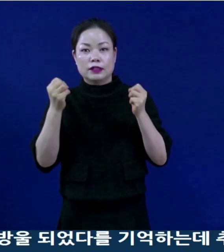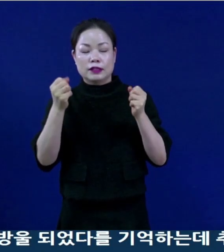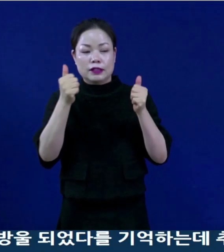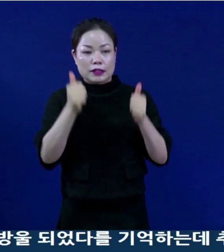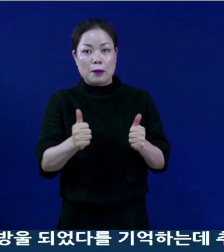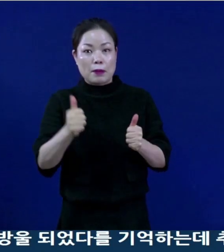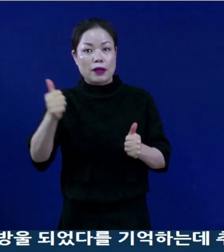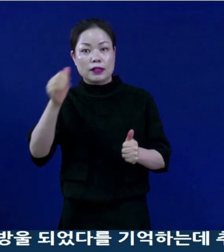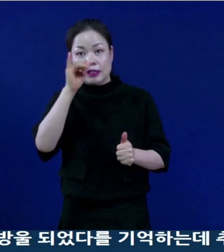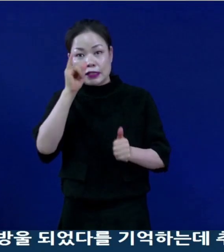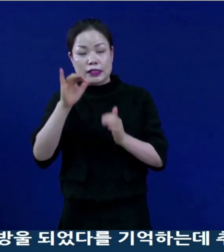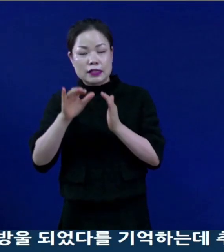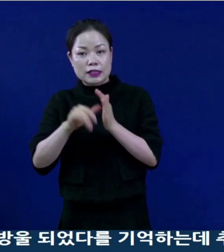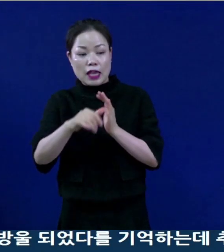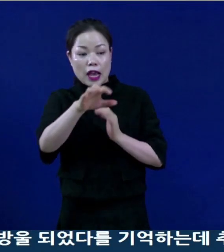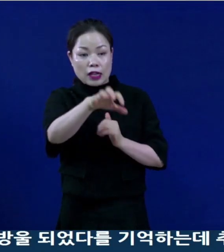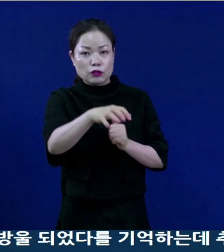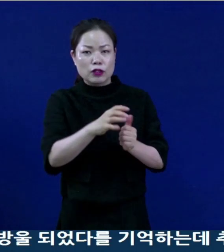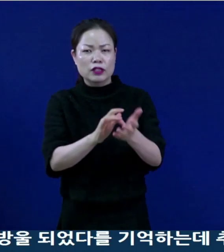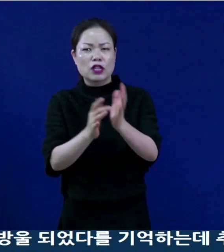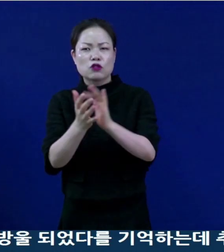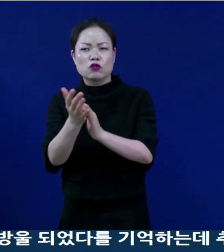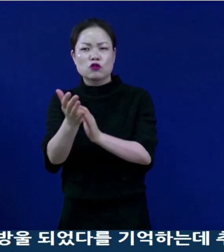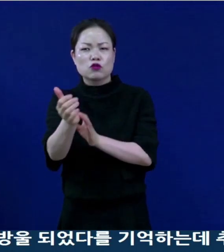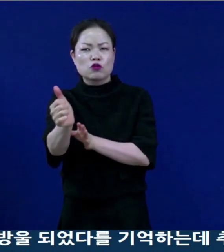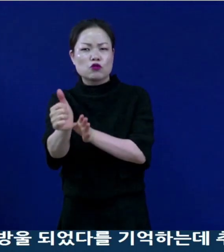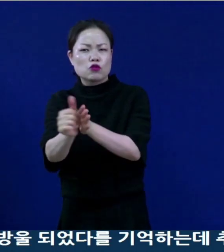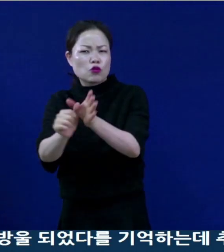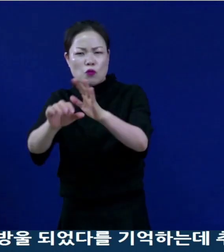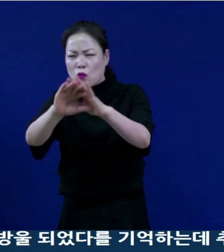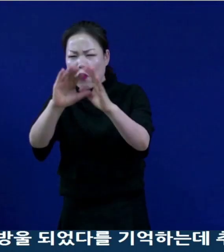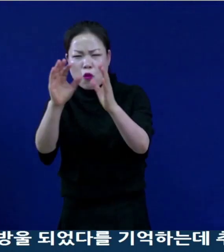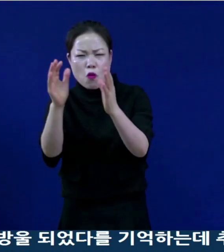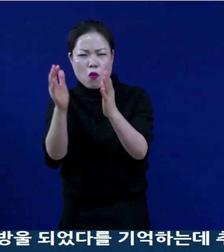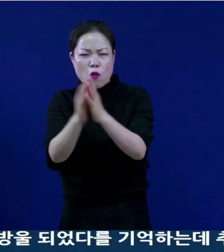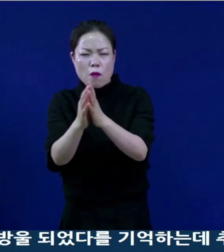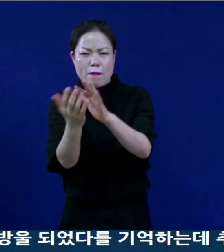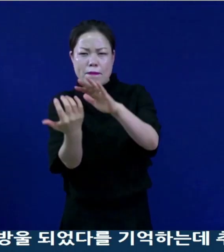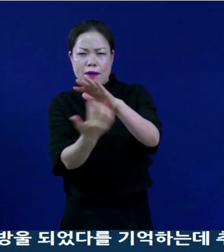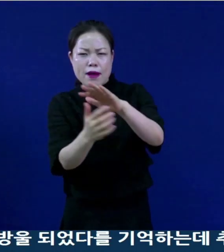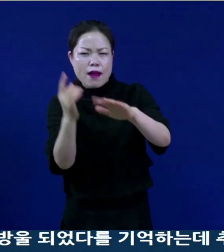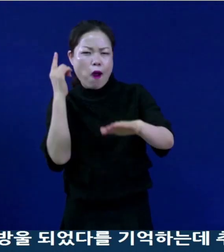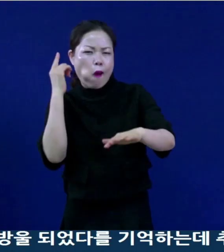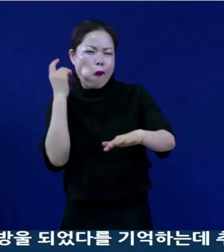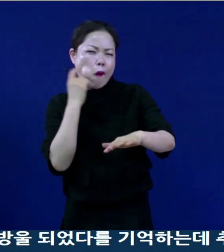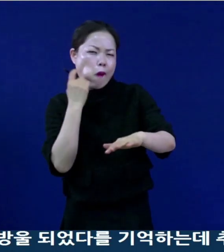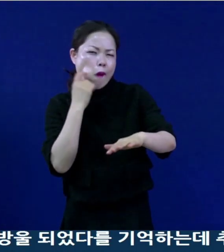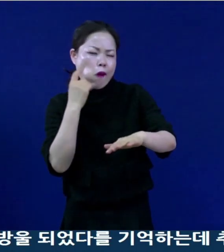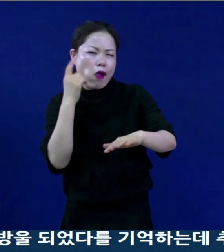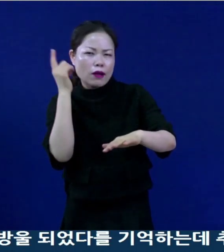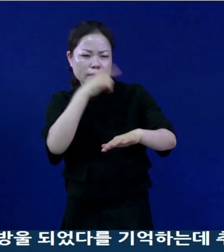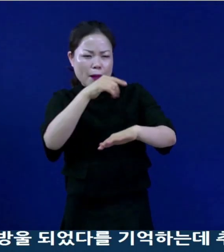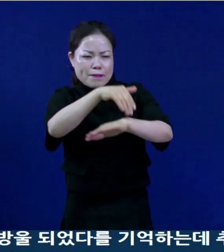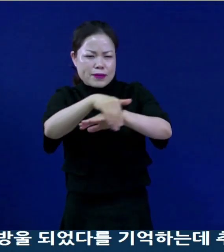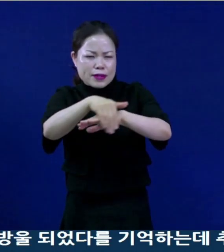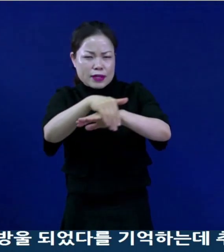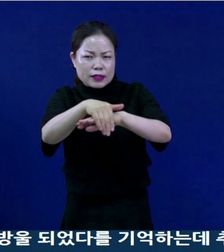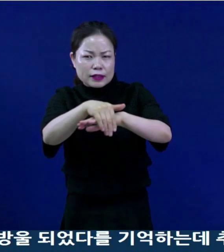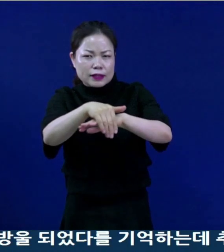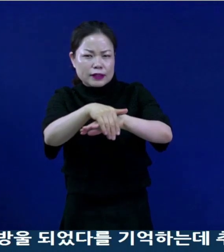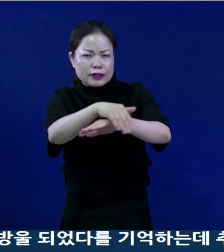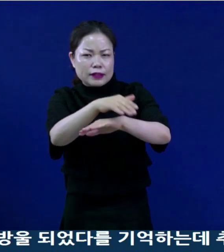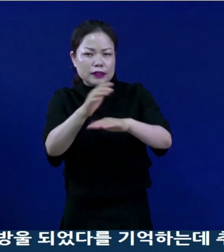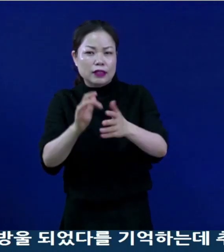때는 한쪽에서는 예수 죽이려고 온갖 모함이 일어나는 겁니다. 거짓 증인 막 일어나서 예수님이